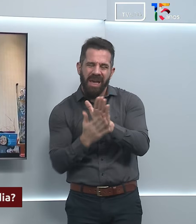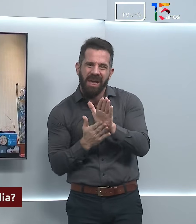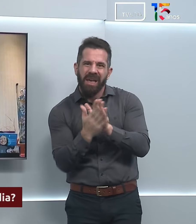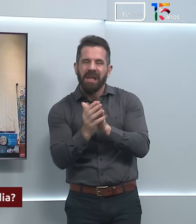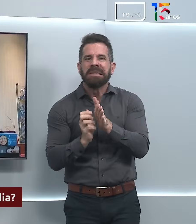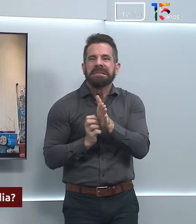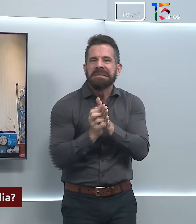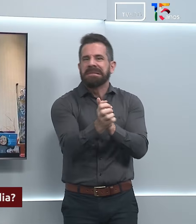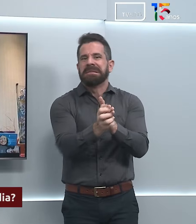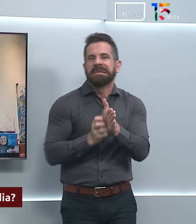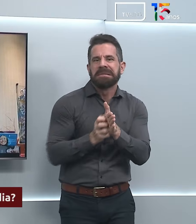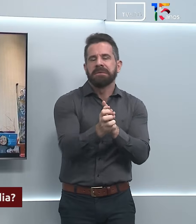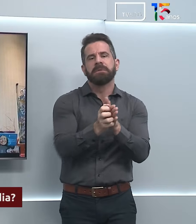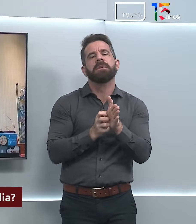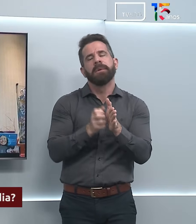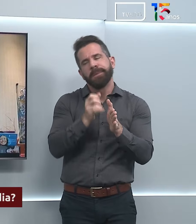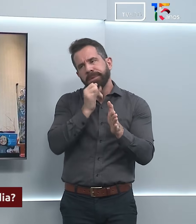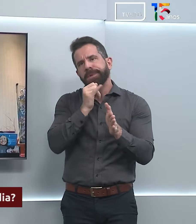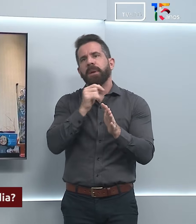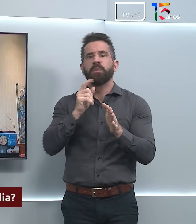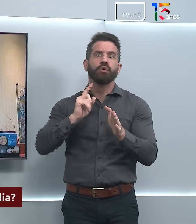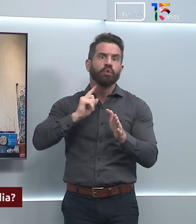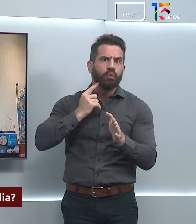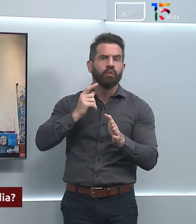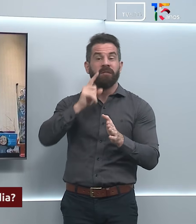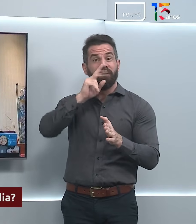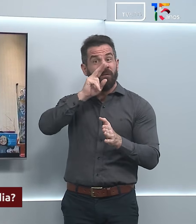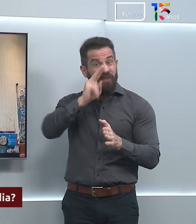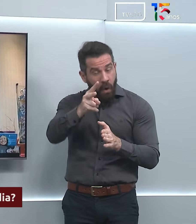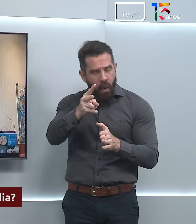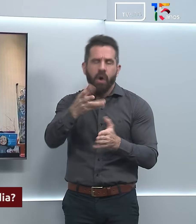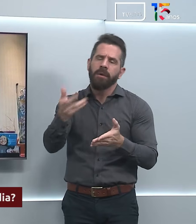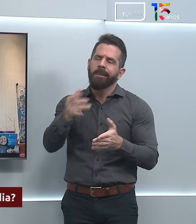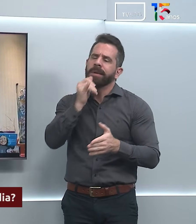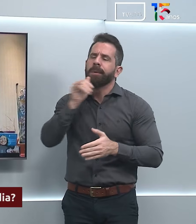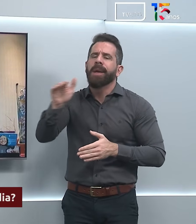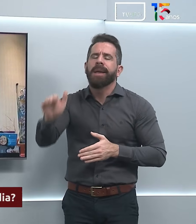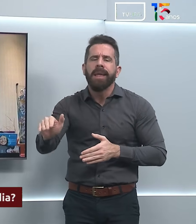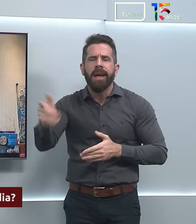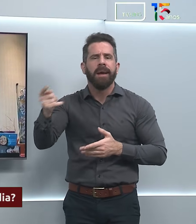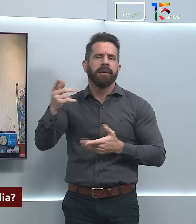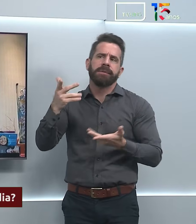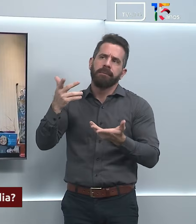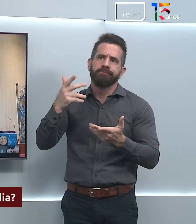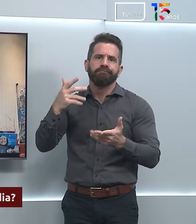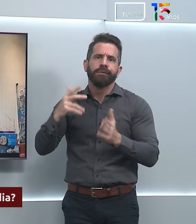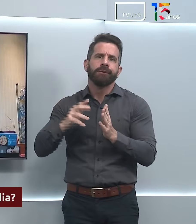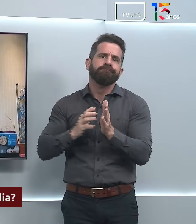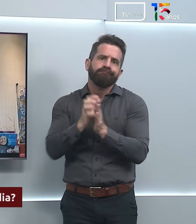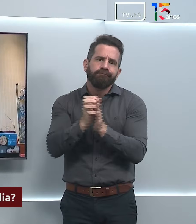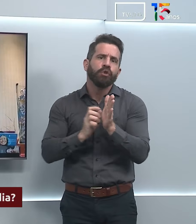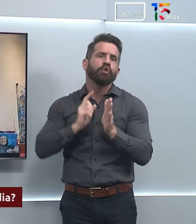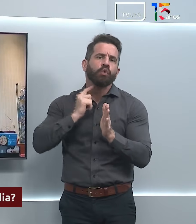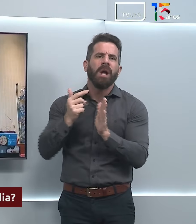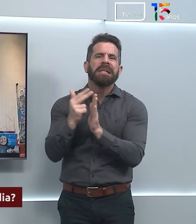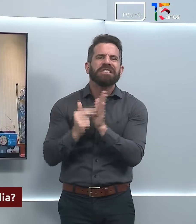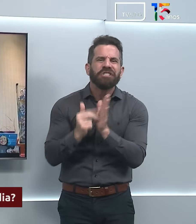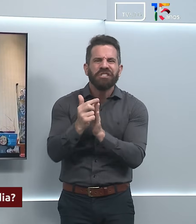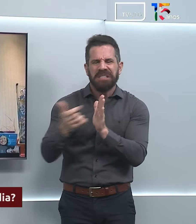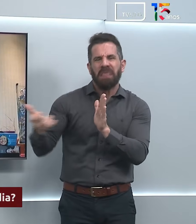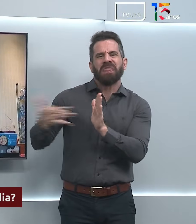uma sujeira aí, como uma criança que de repente se sujou com alguma tinta, então ali vai merecer uma buchinha